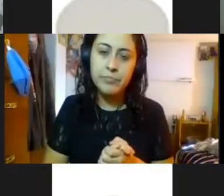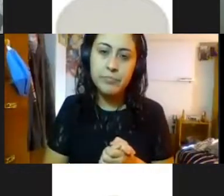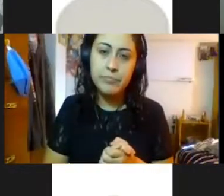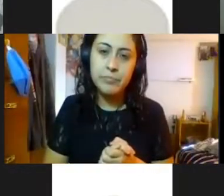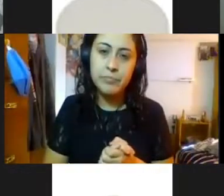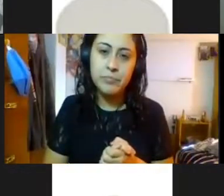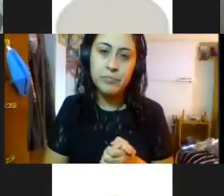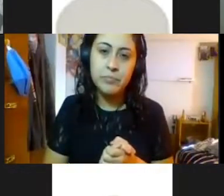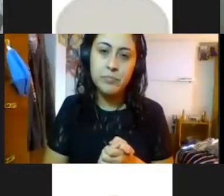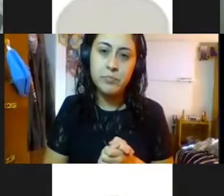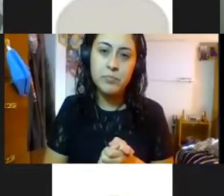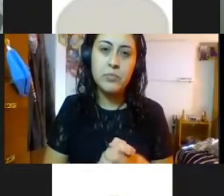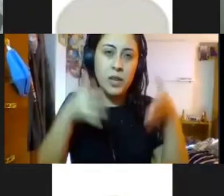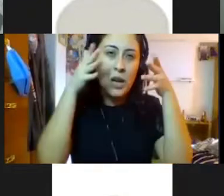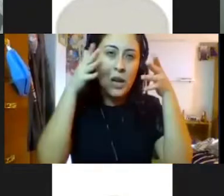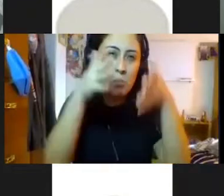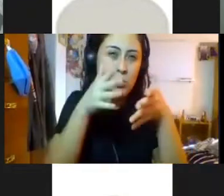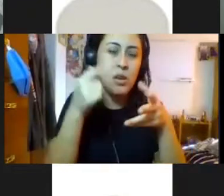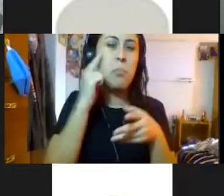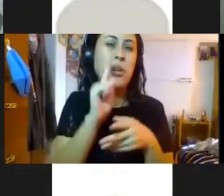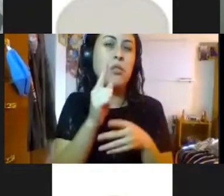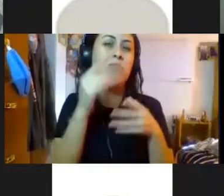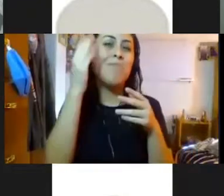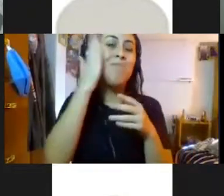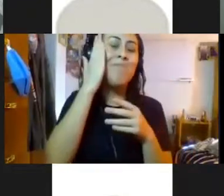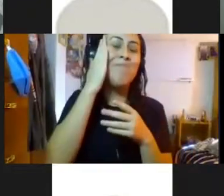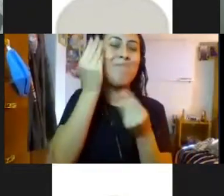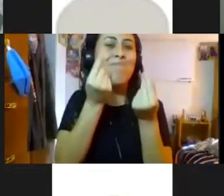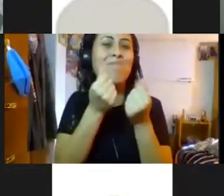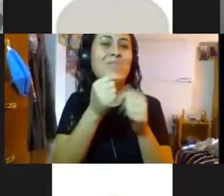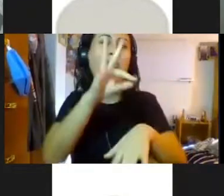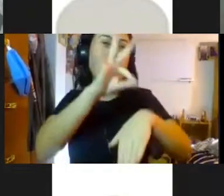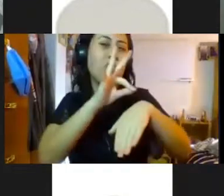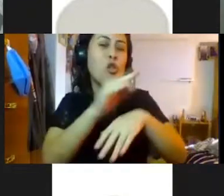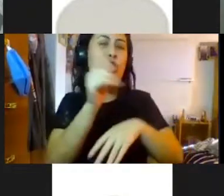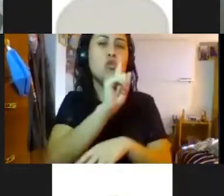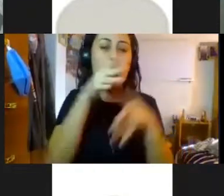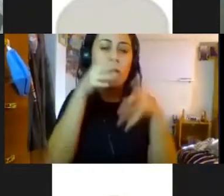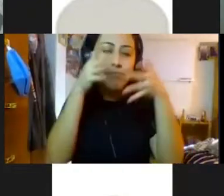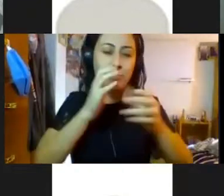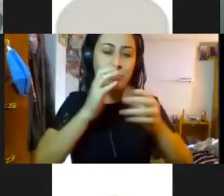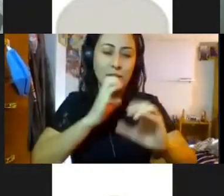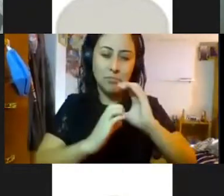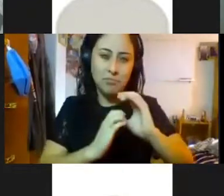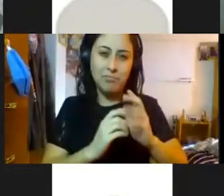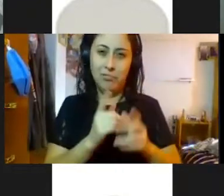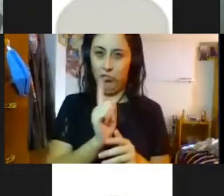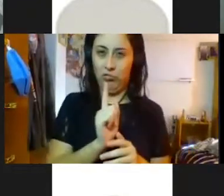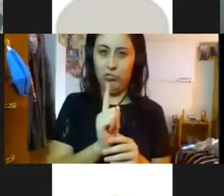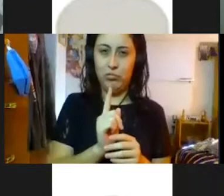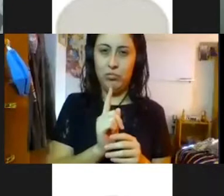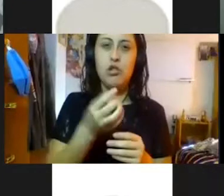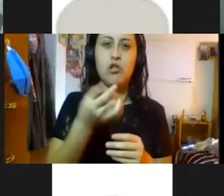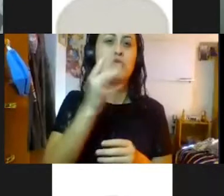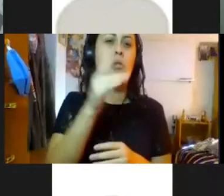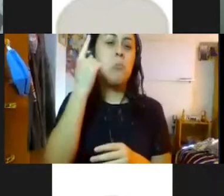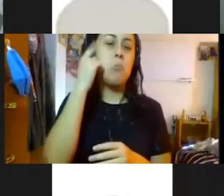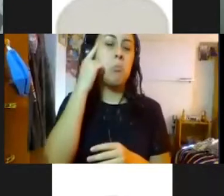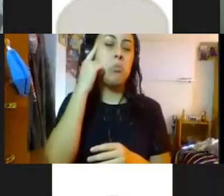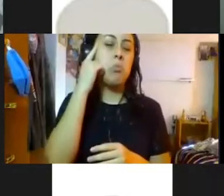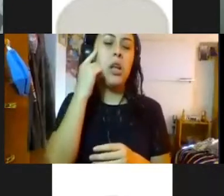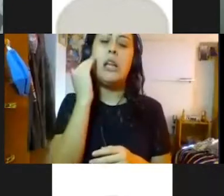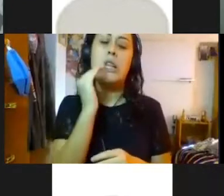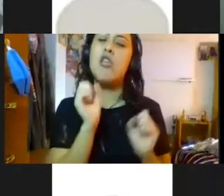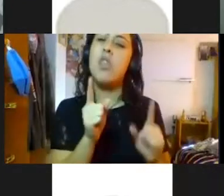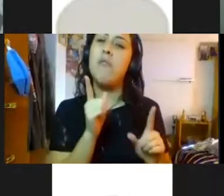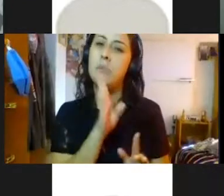punto de vista clínico, como de poder hacer una intervención en donde se superara solamente el trastorno del lenguaje.